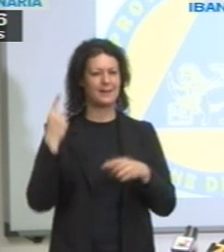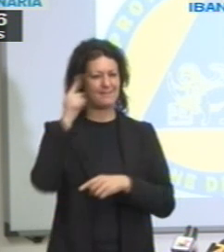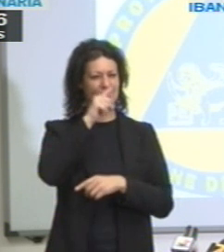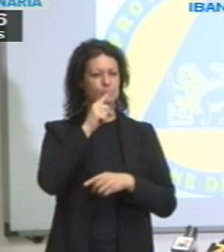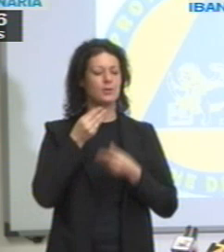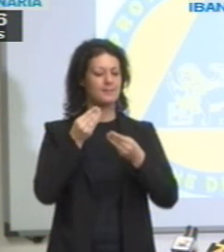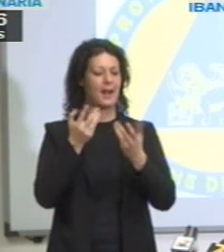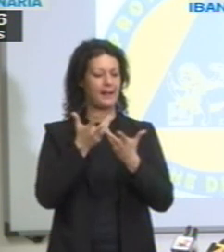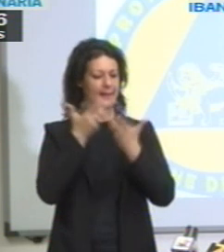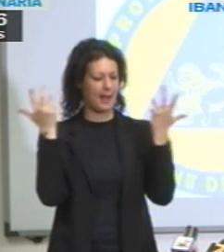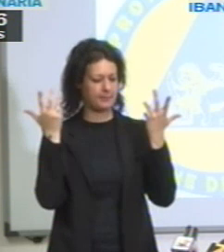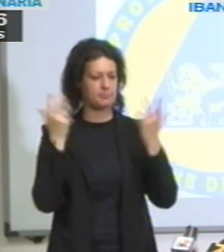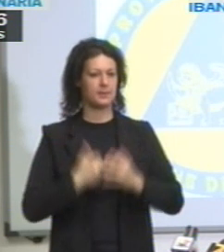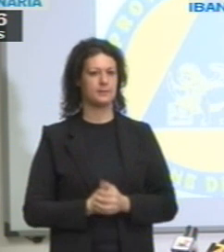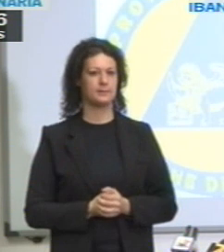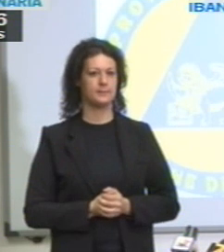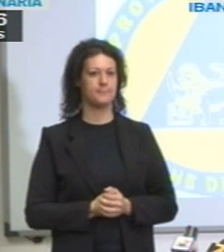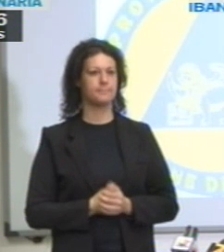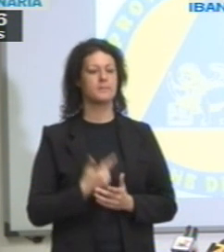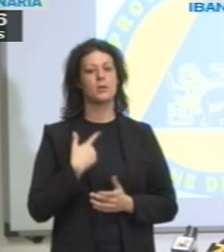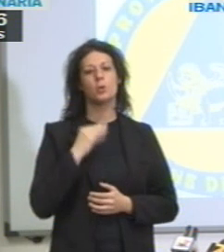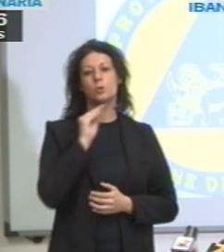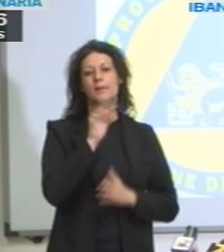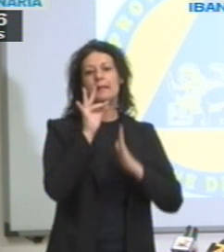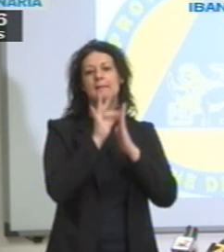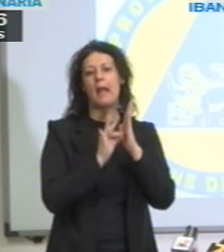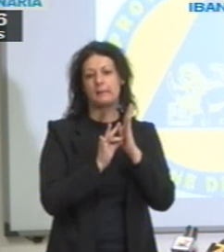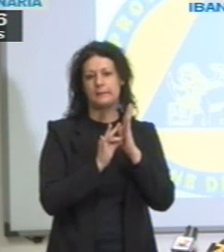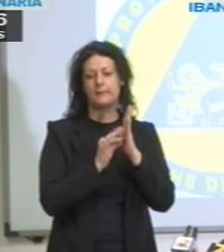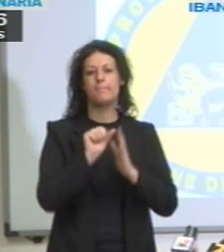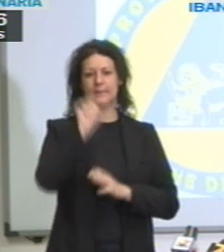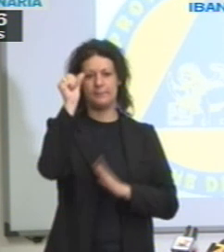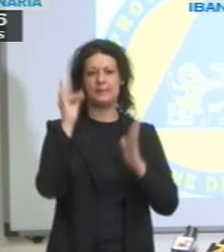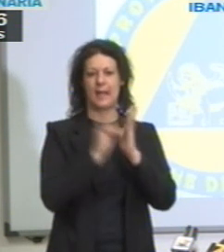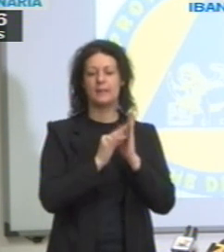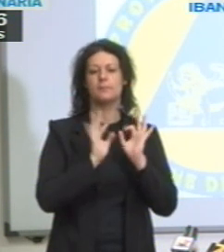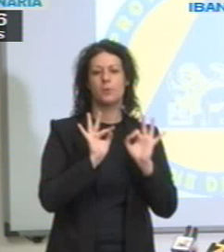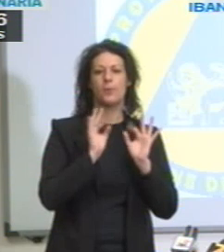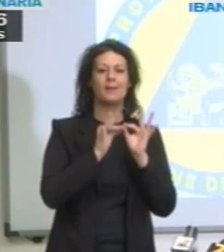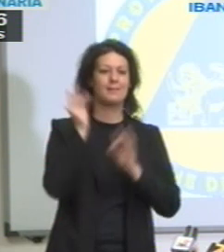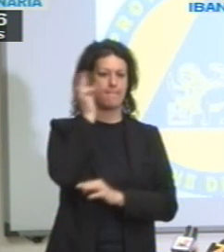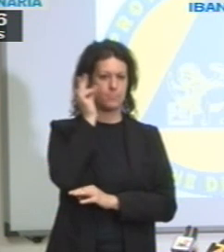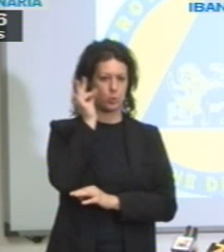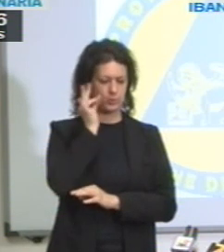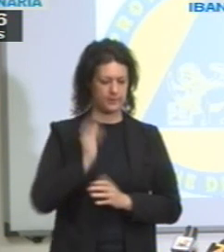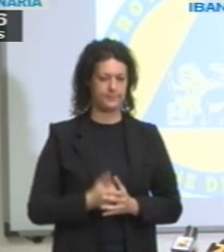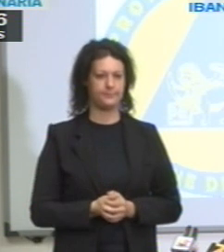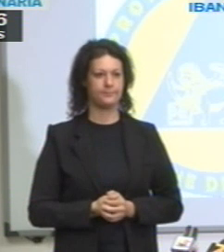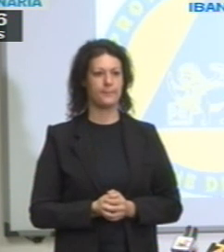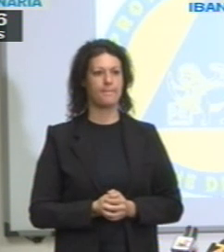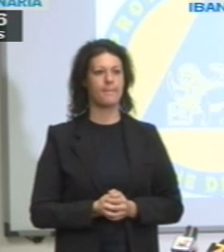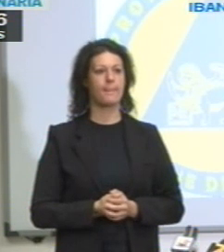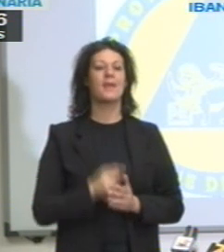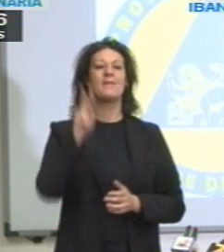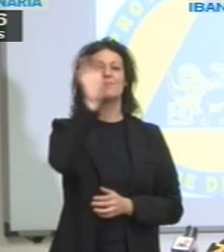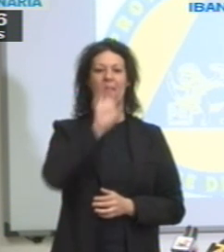definitivi. Allora io mi soffermo su pochi dati. I primi riguardano i tamponi. Allora, i tamponi che sono stati